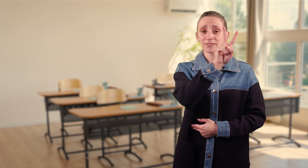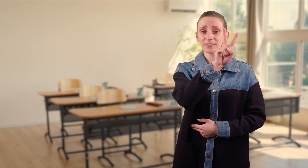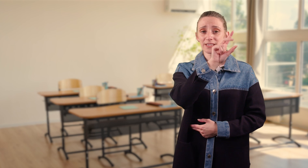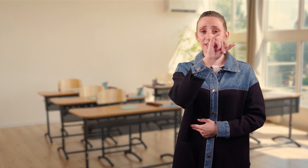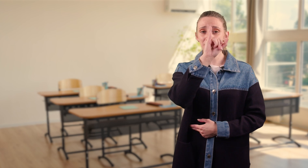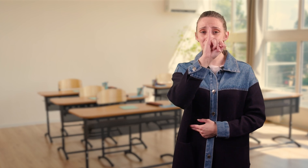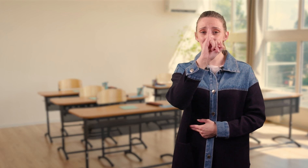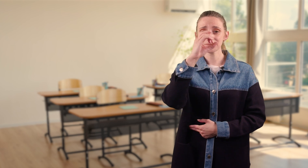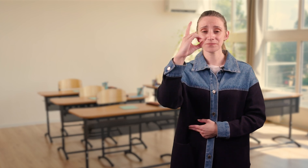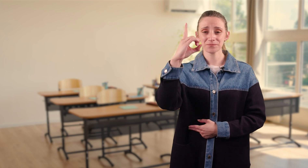David,